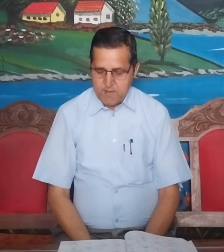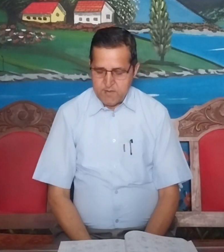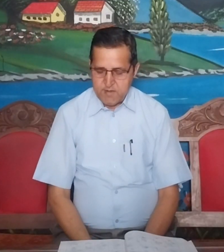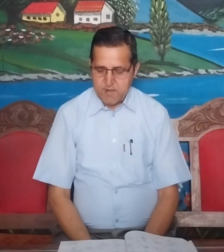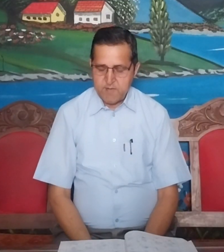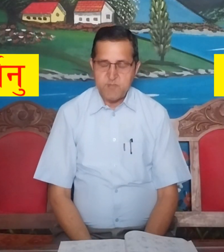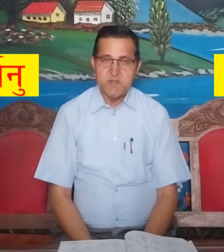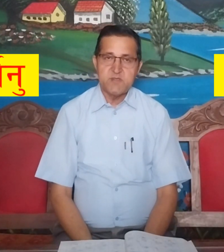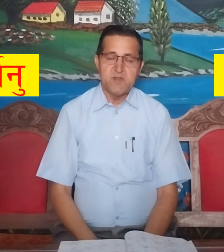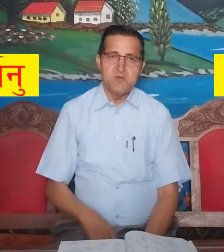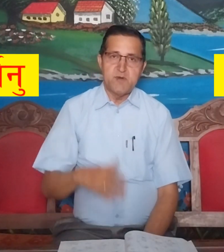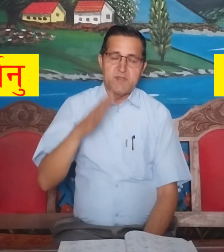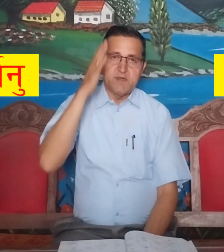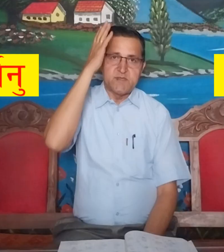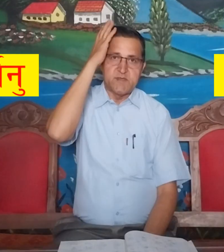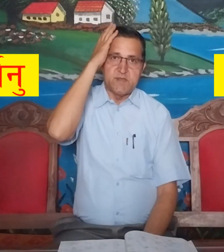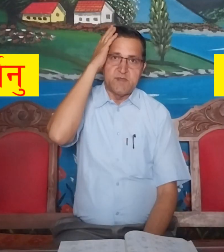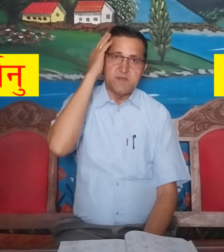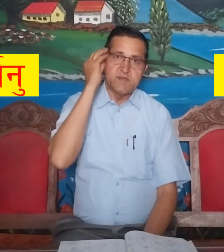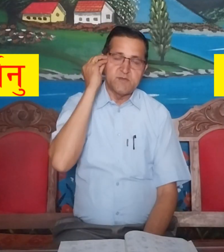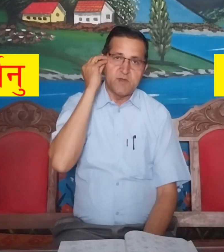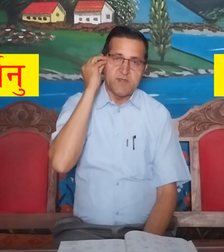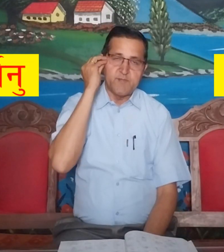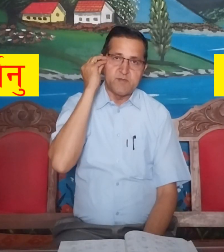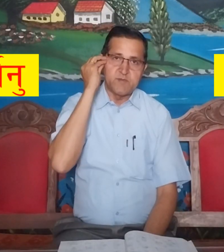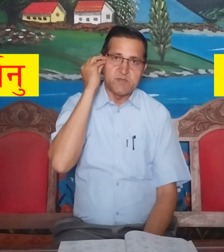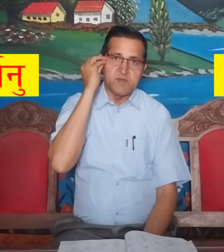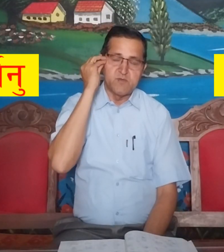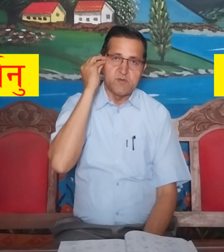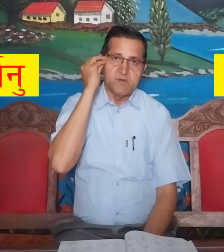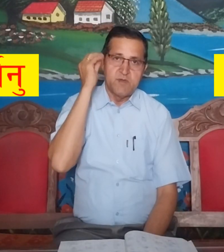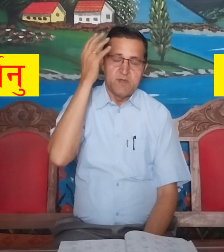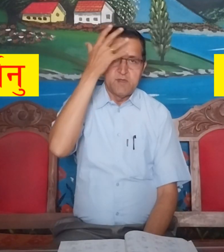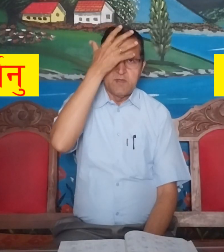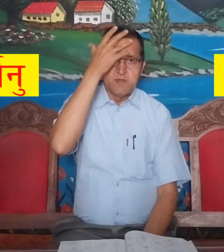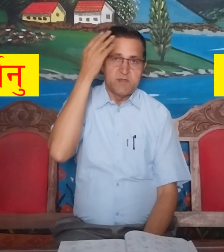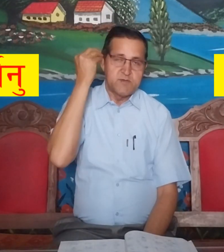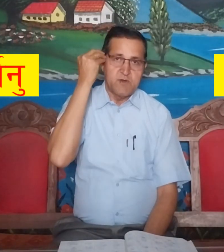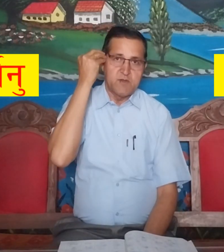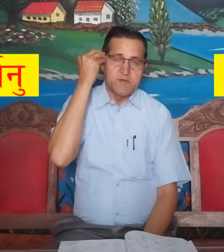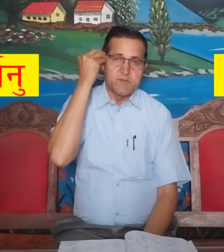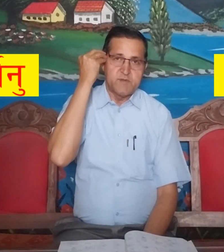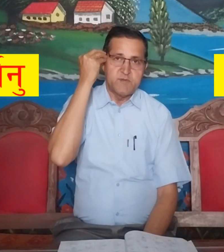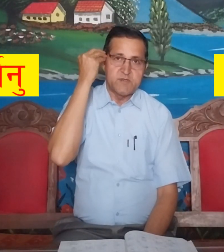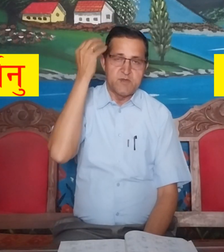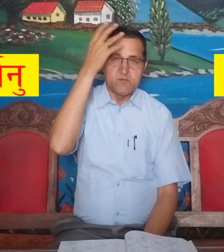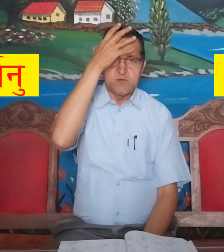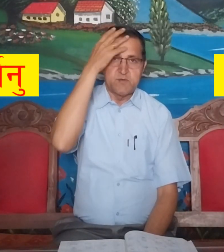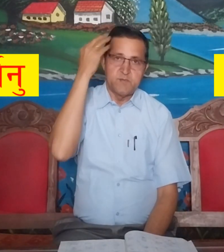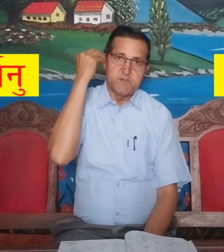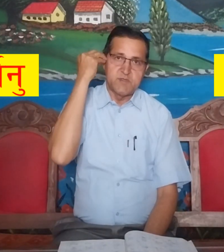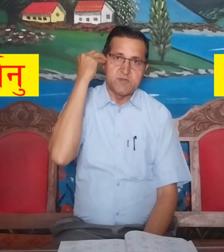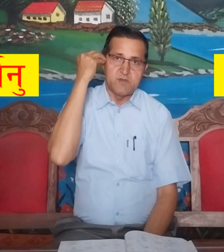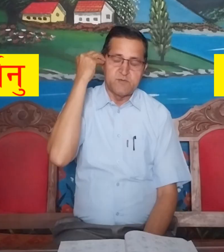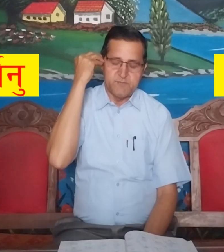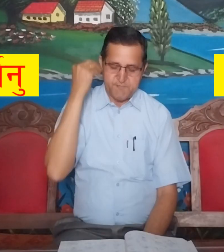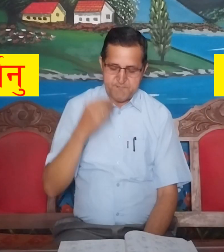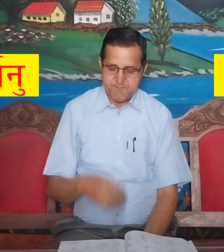त्यसै गरी बिर्सनु भन्दा यसरी यसो गर्दा पनि बिर्सनु भयो, यसो गर्यो भने पनि बिर्सनु भयो, बिर्सनु।